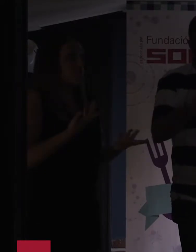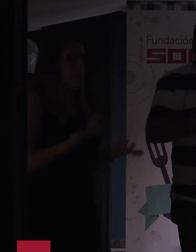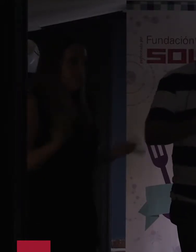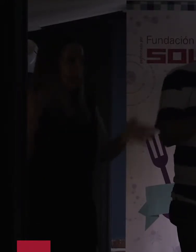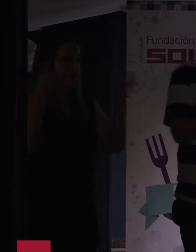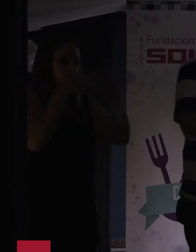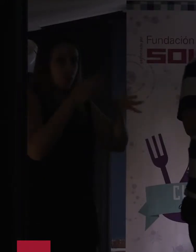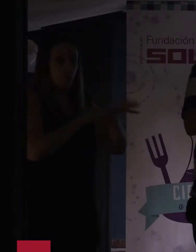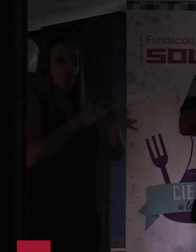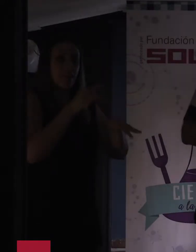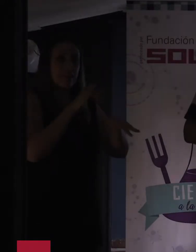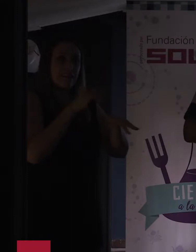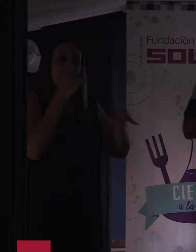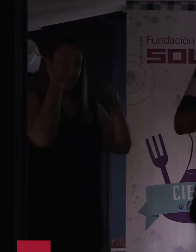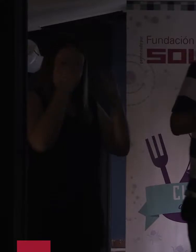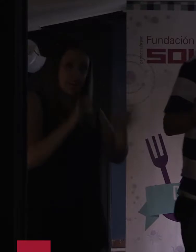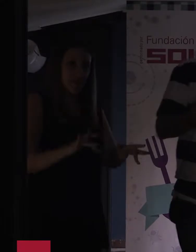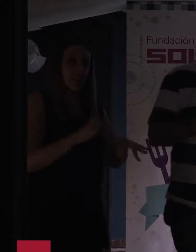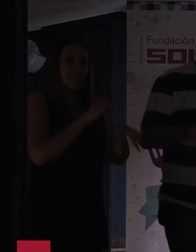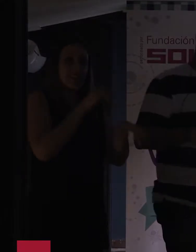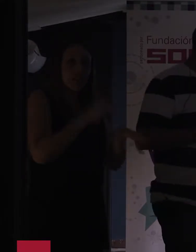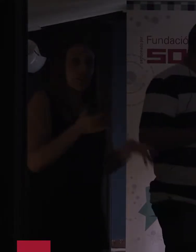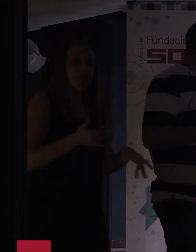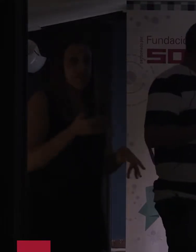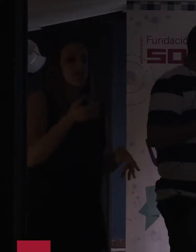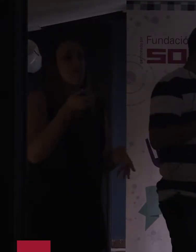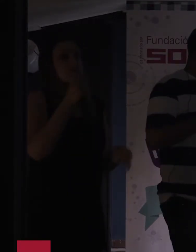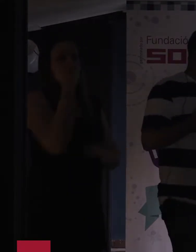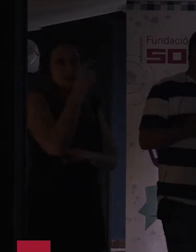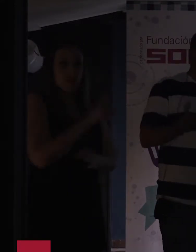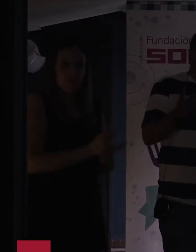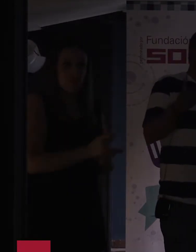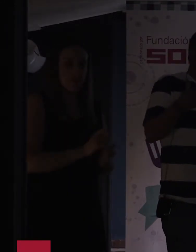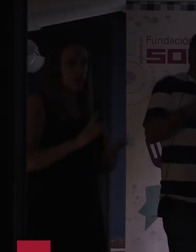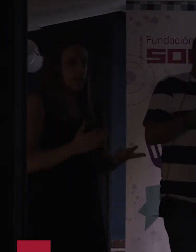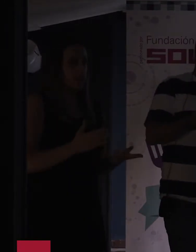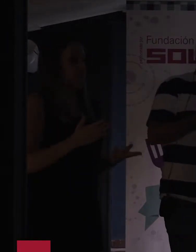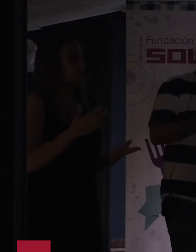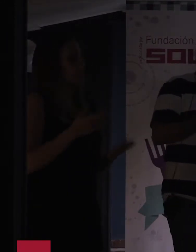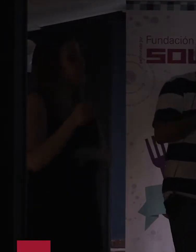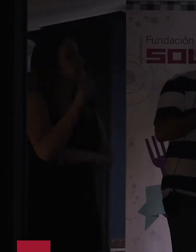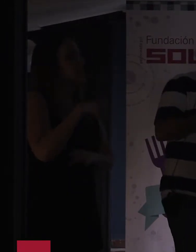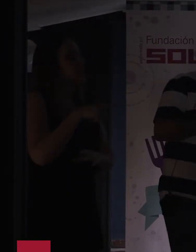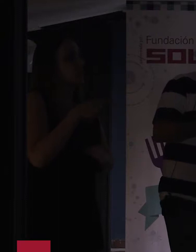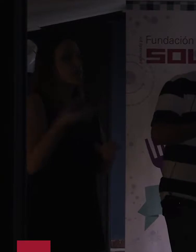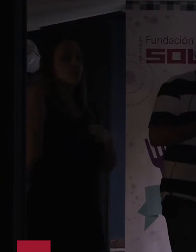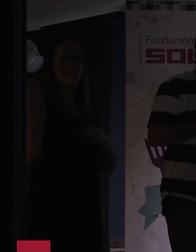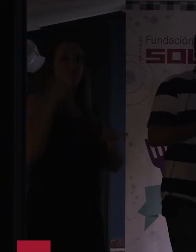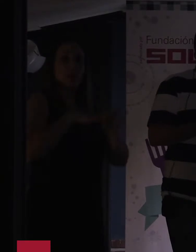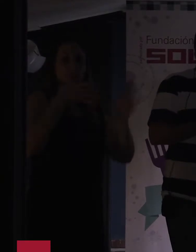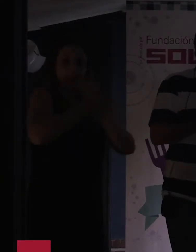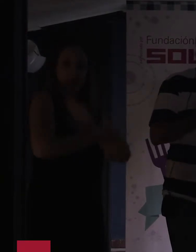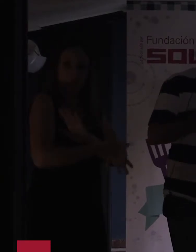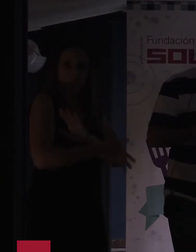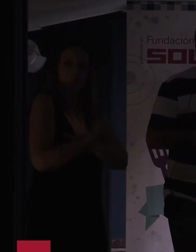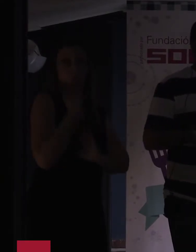supuesto pretendemos en algún momento hacer las dos cosas, y que se pueda implantar de manera crónica,